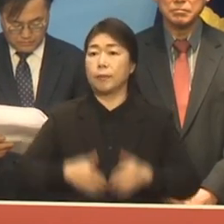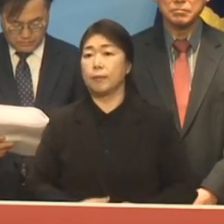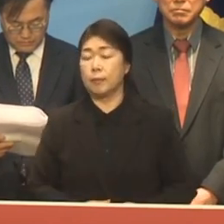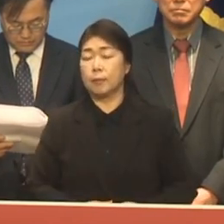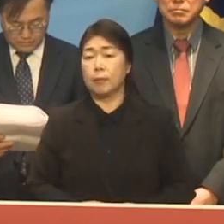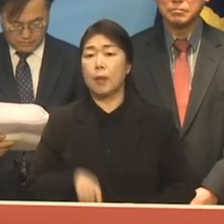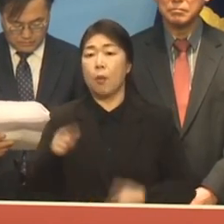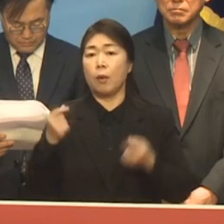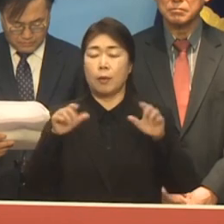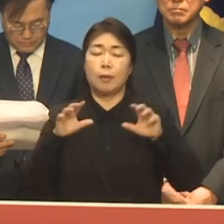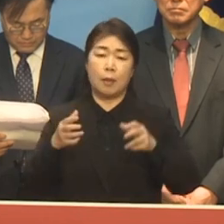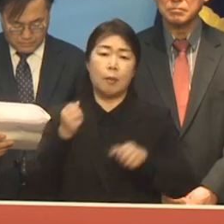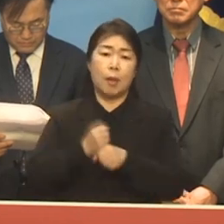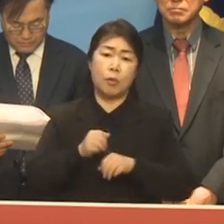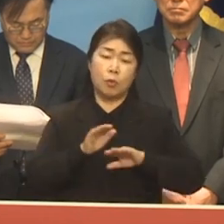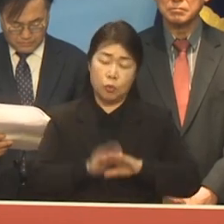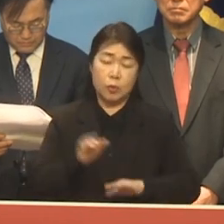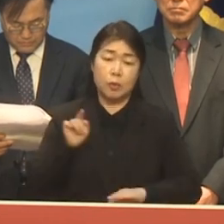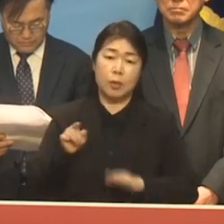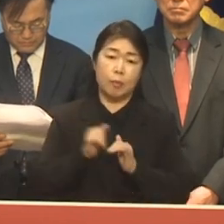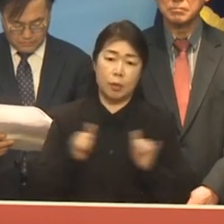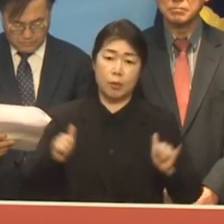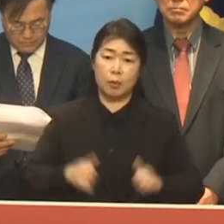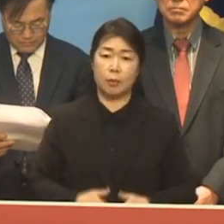나라를 만들어버린 자들을